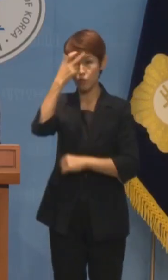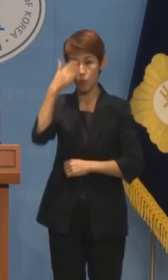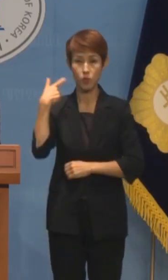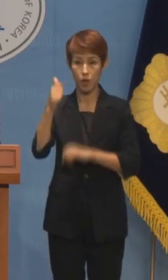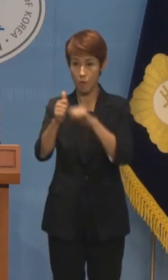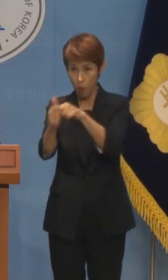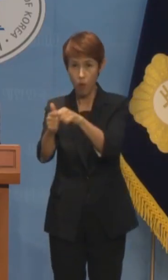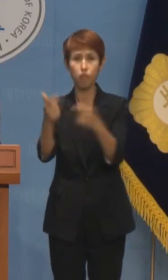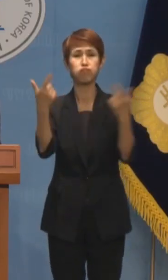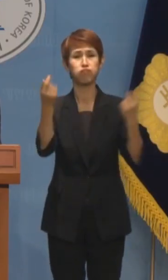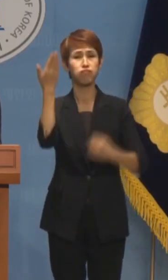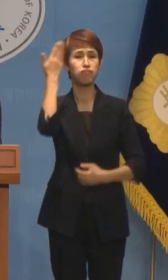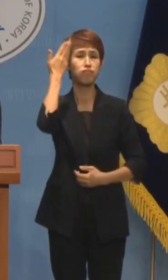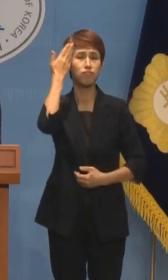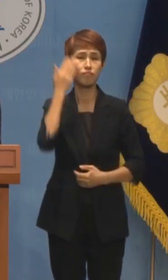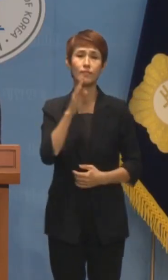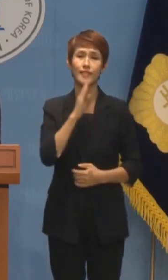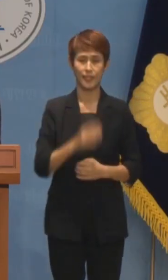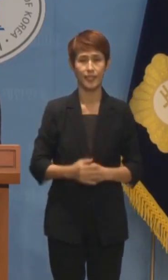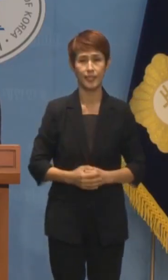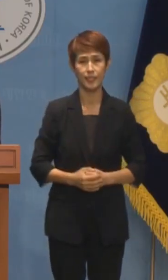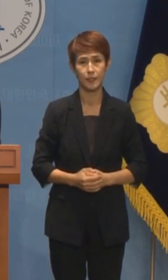계신 상식에 부합할 겁니다.